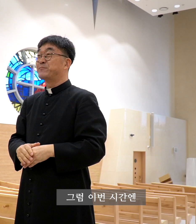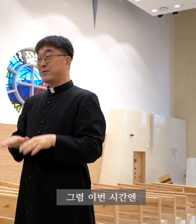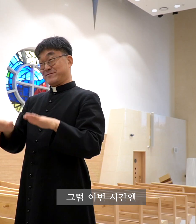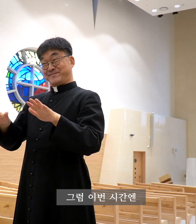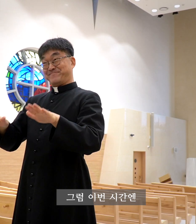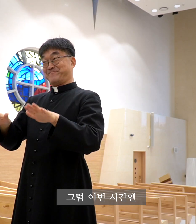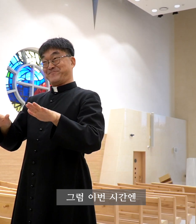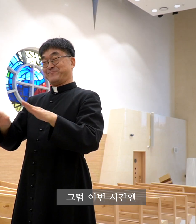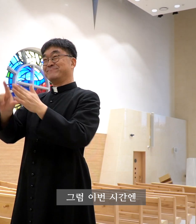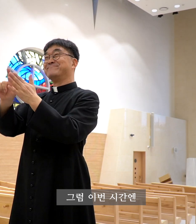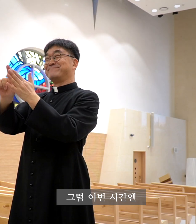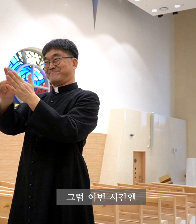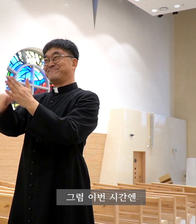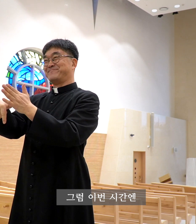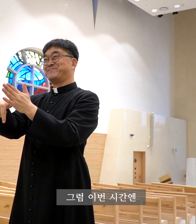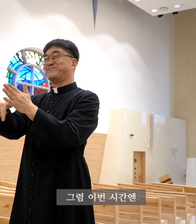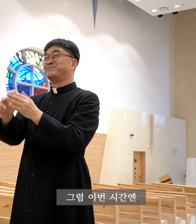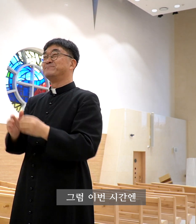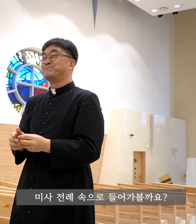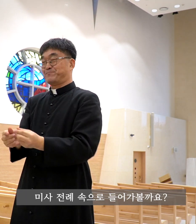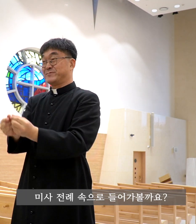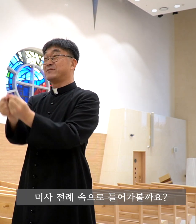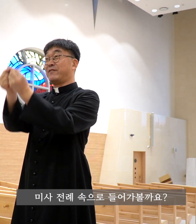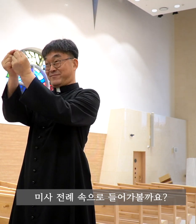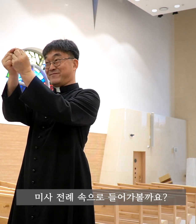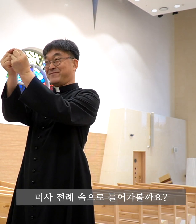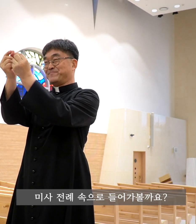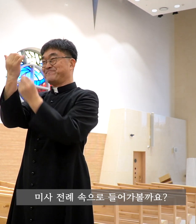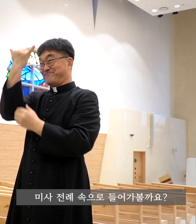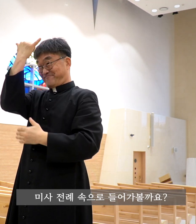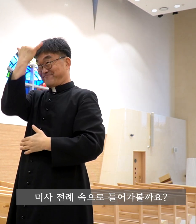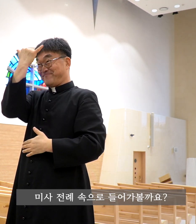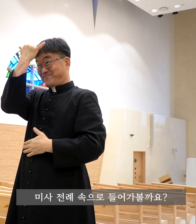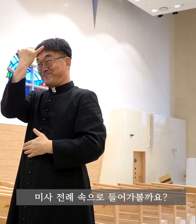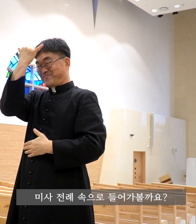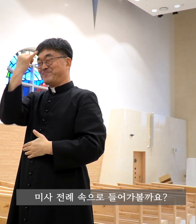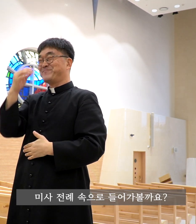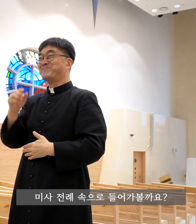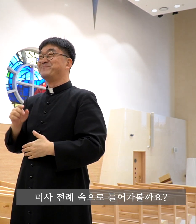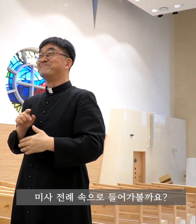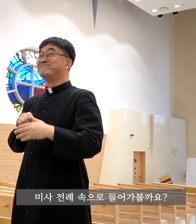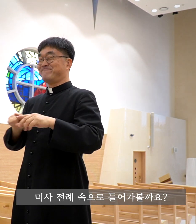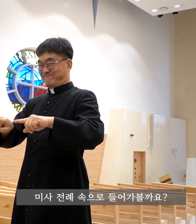그럼 이번 시간에 미사 전례 속으로 들어가 볼까요?